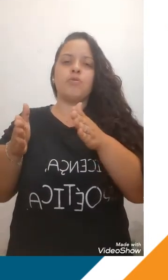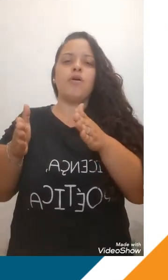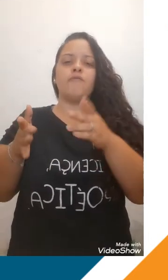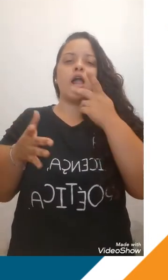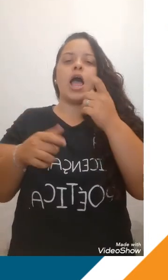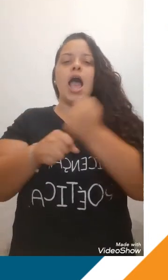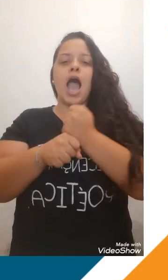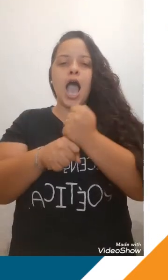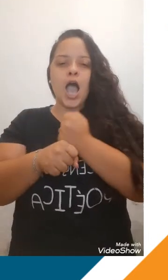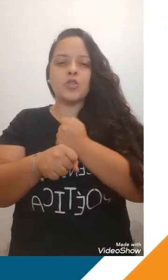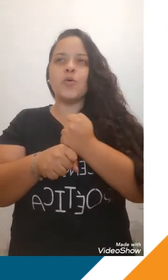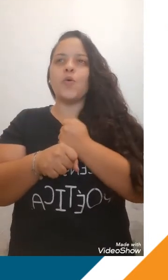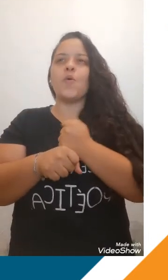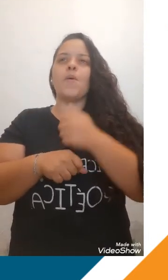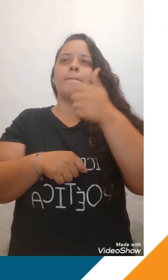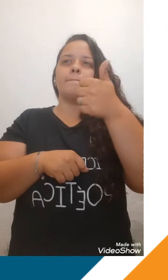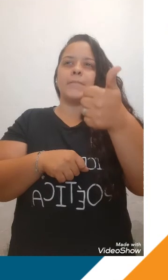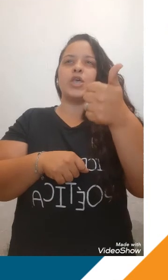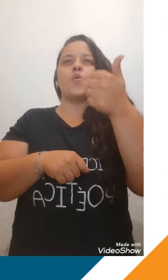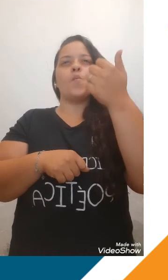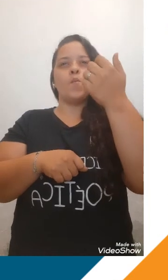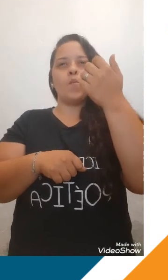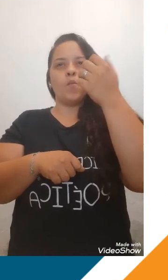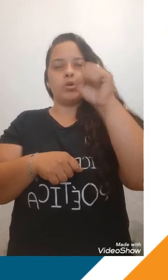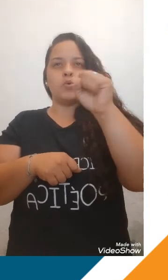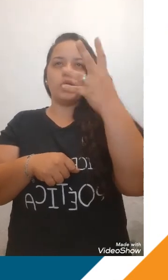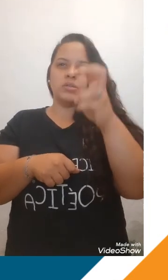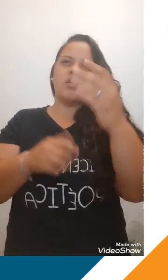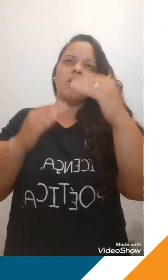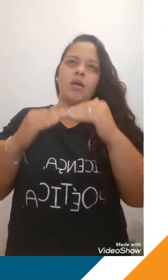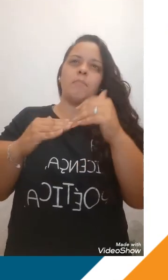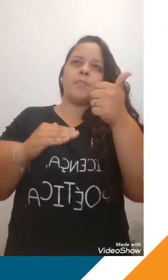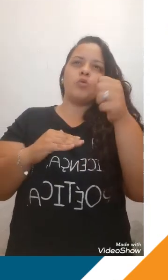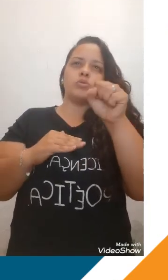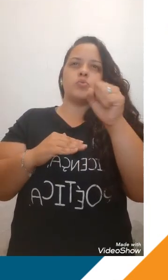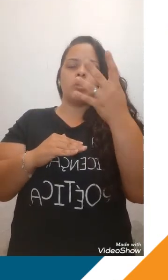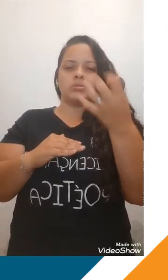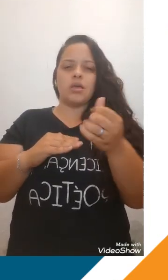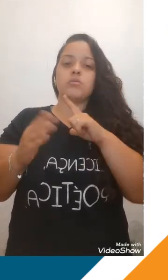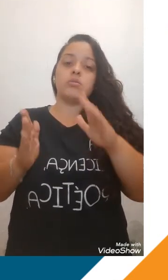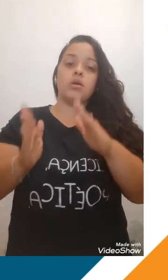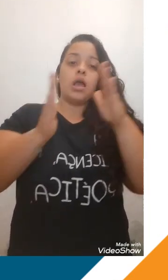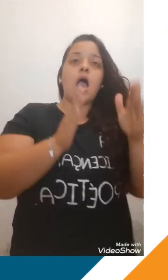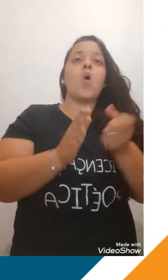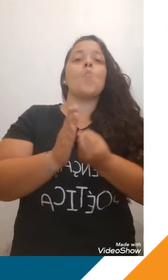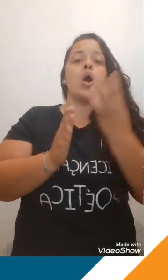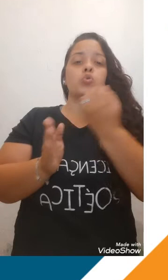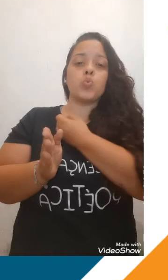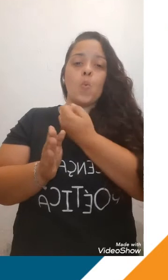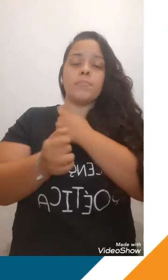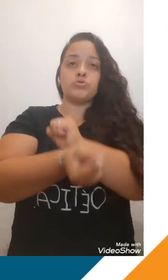ano, né, 1845, 1846, e à direita a quantidade, né, de escravos que chegaram ao